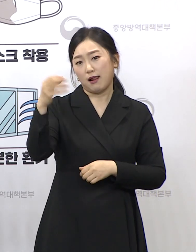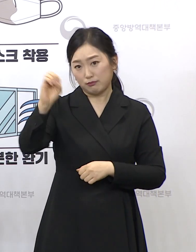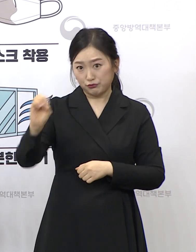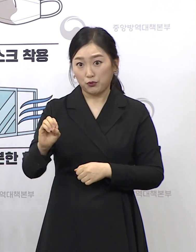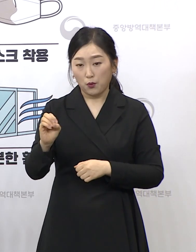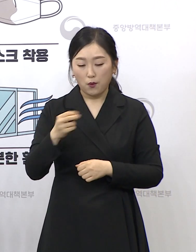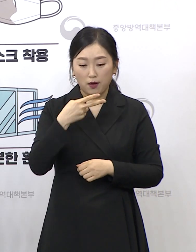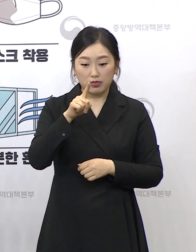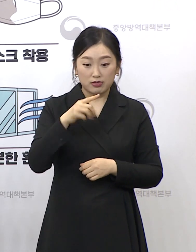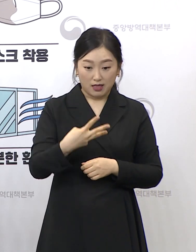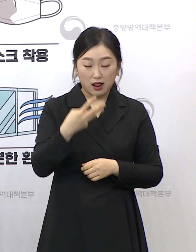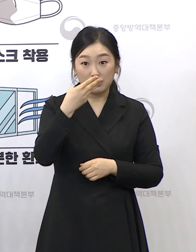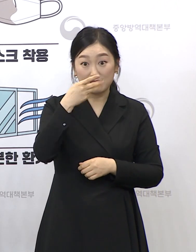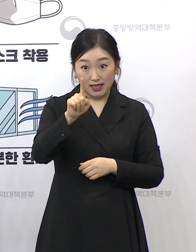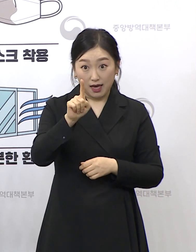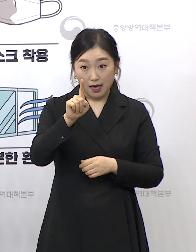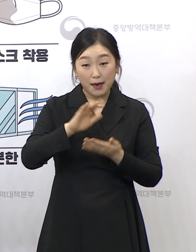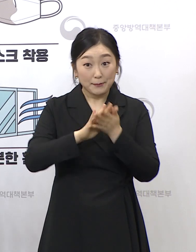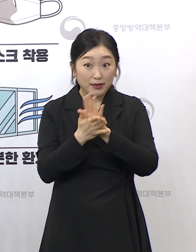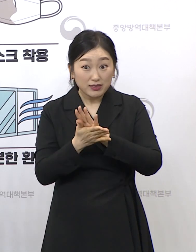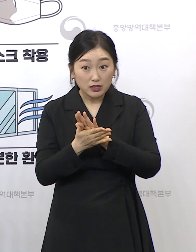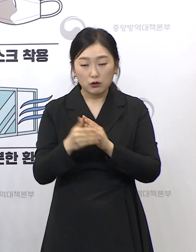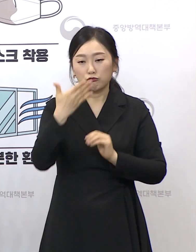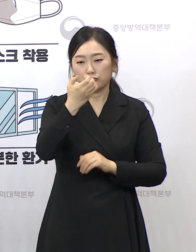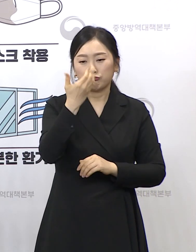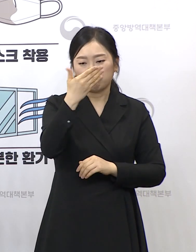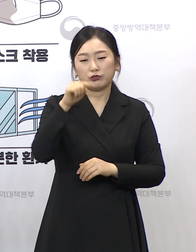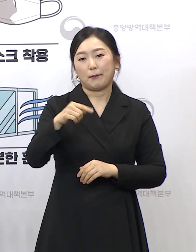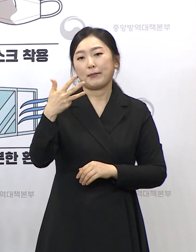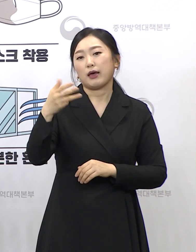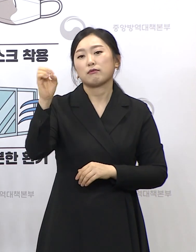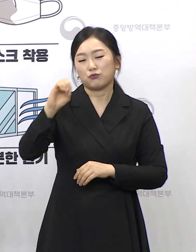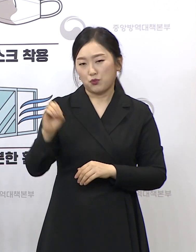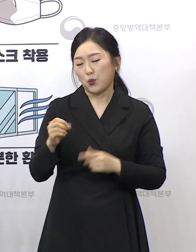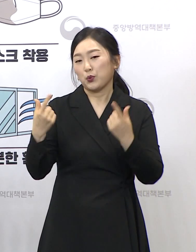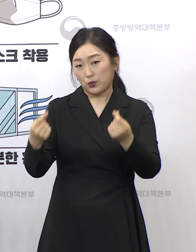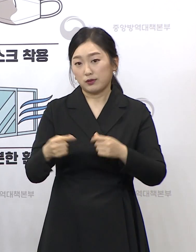그리고 델타형 변이의 검출률도 똑같은 99.8%입니다.